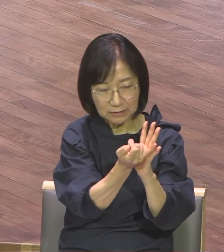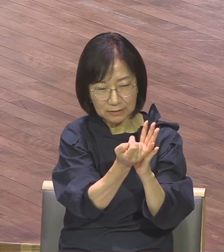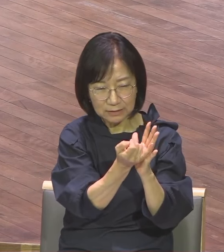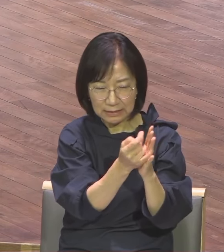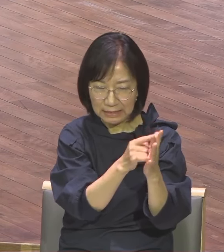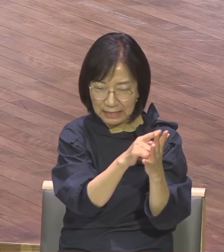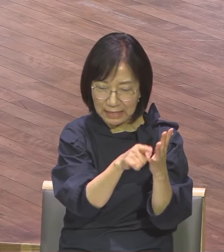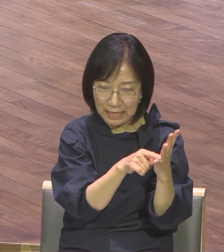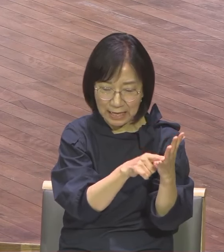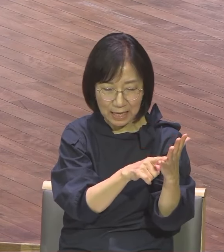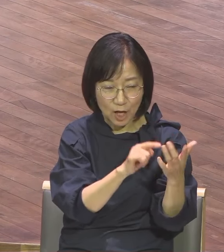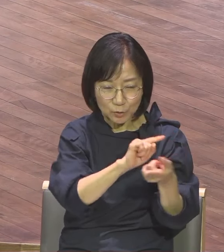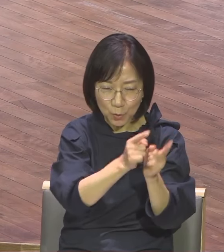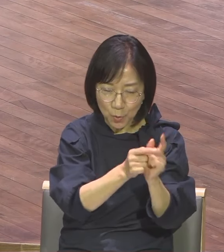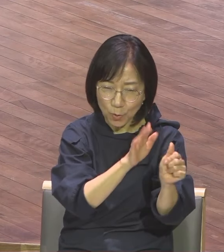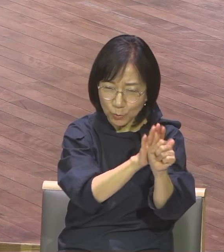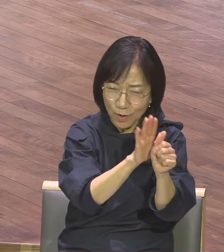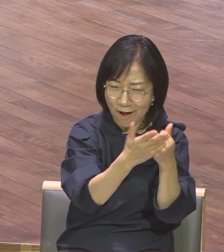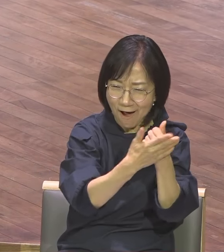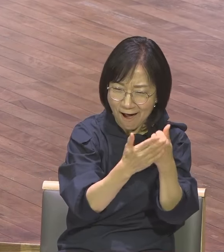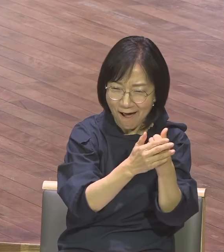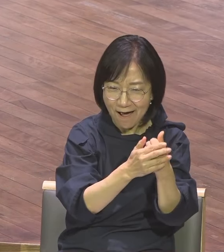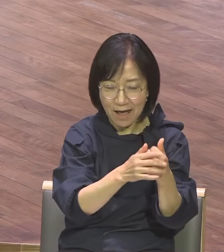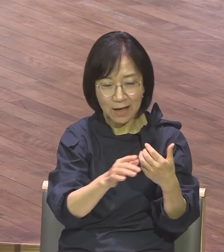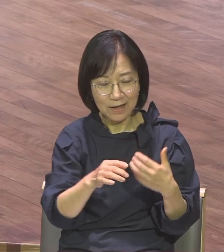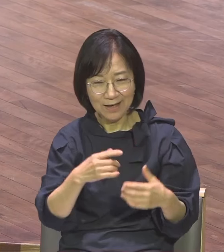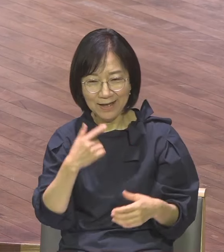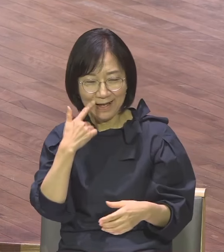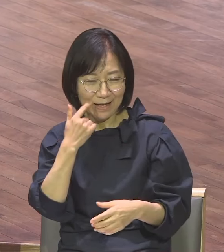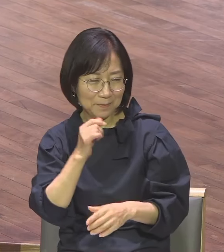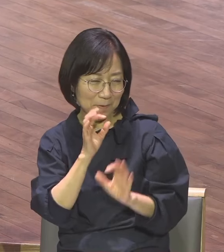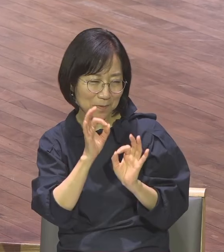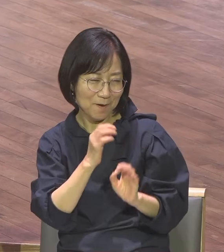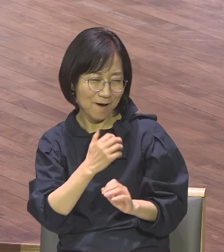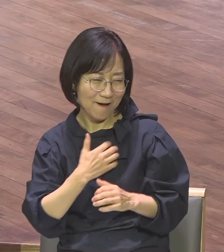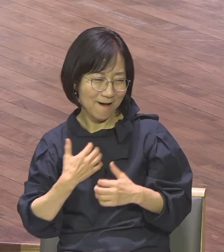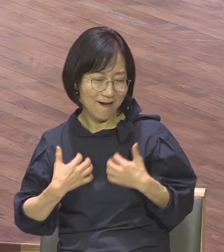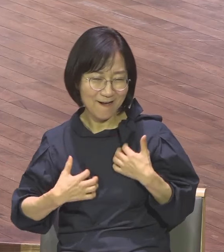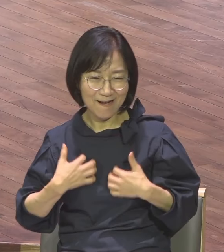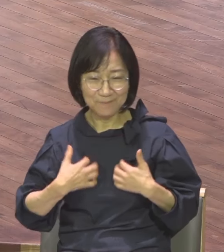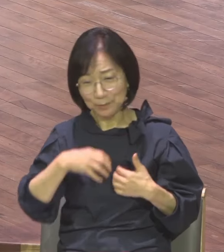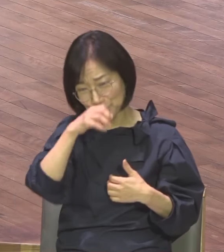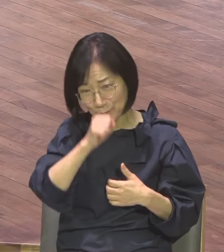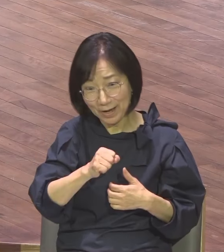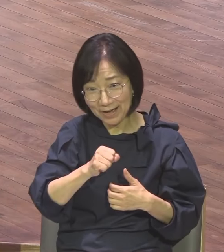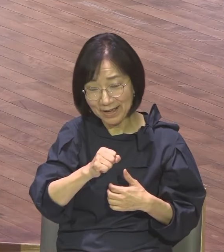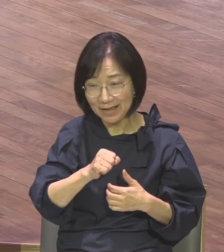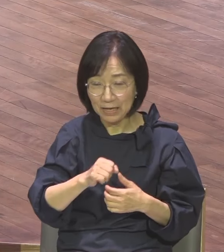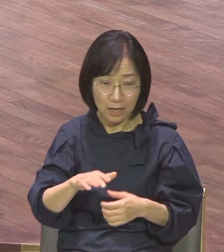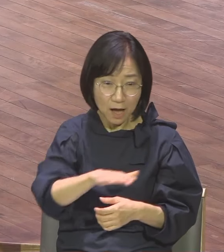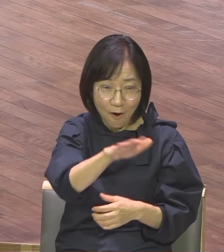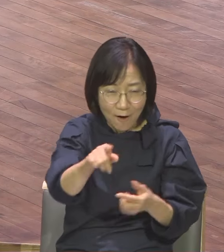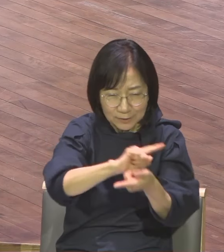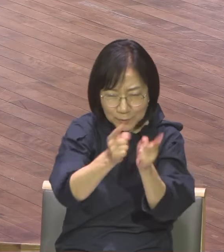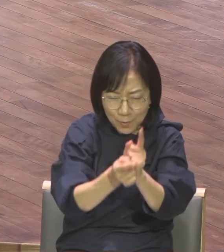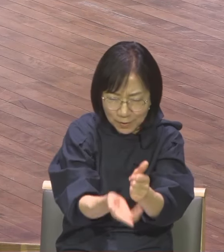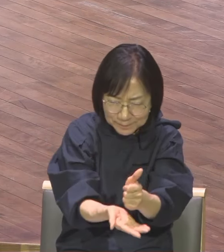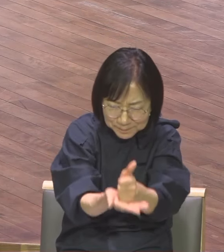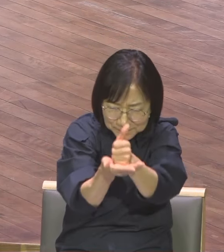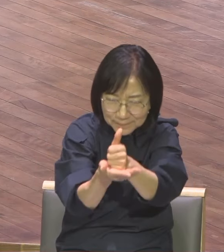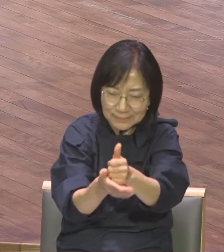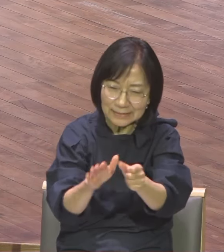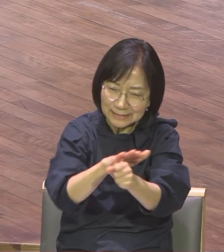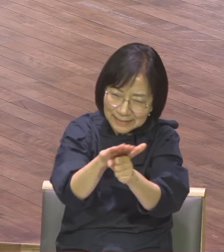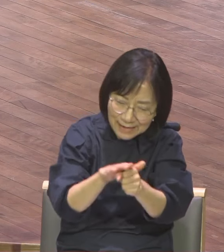격려하고 이런 모습 보면요, 부모가 얼마나 행복해요. 아버지 하나님께서 우리를 보면서 얼마나 행복해 하시겠어요. 참